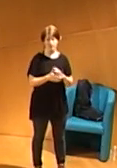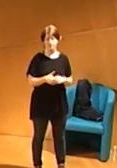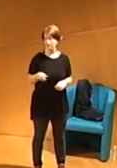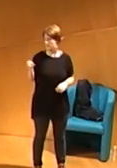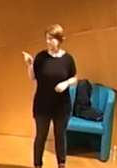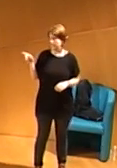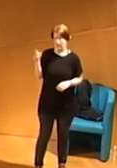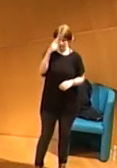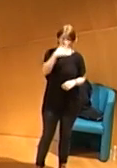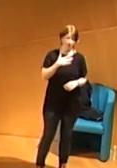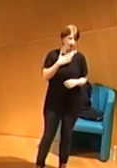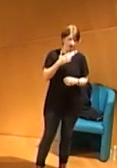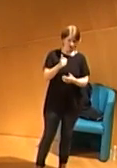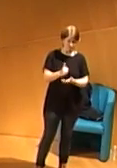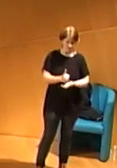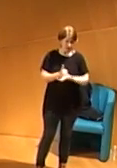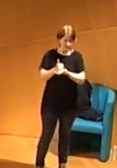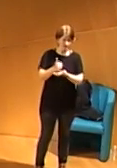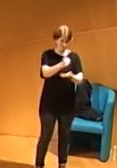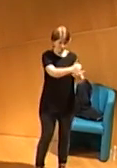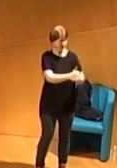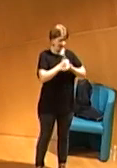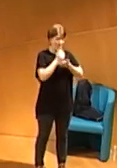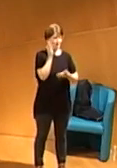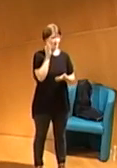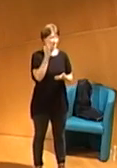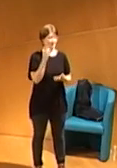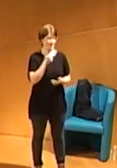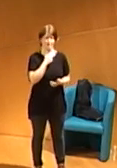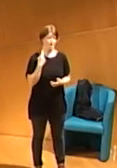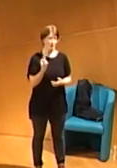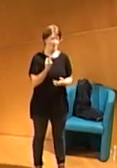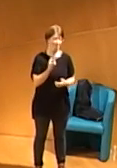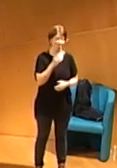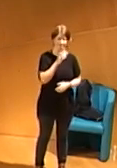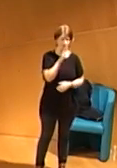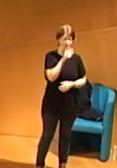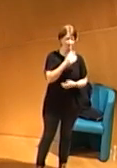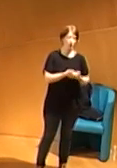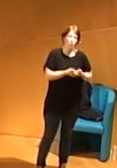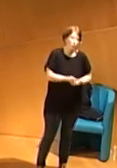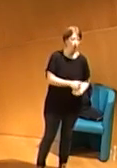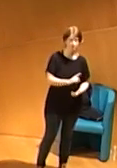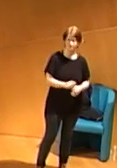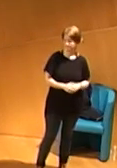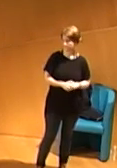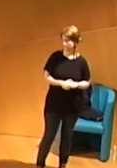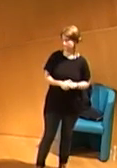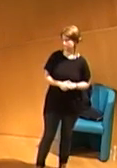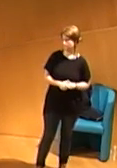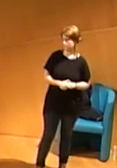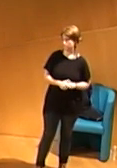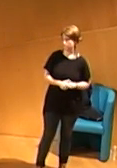faire aider. Je crois que c'est vraiment... Tout seul, on ne peut pas. C'est trop lourd. C'est trop lourd. Et pour vous aussi, même à la